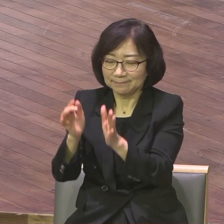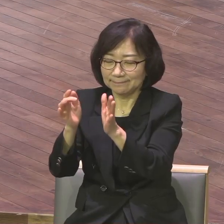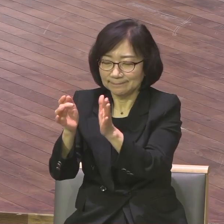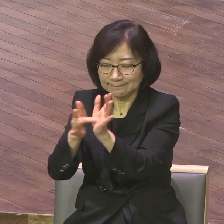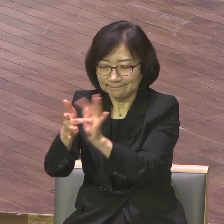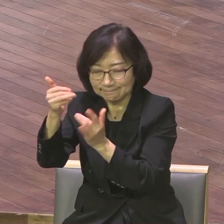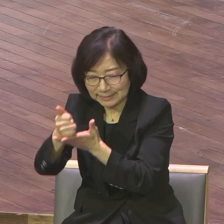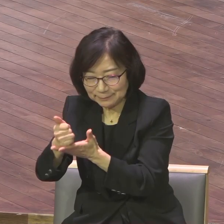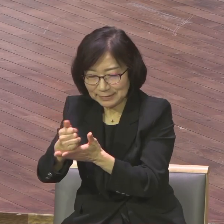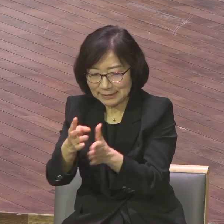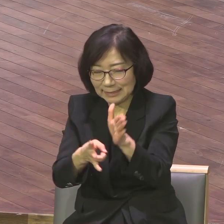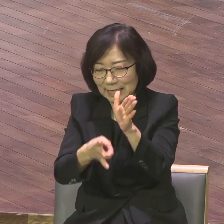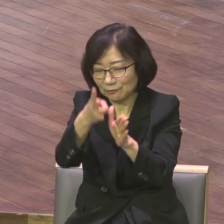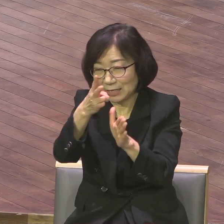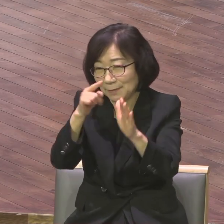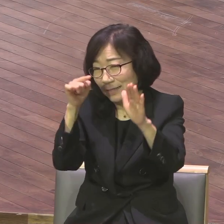기념하는